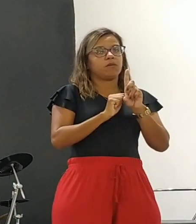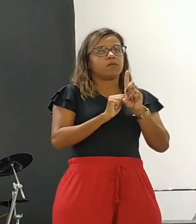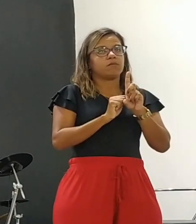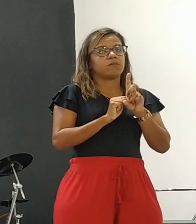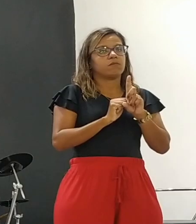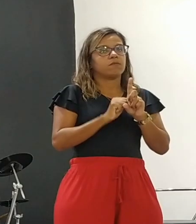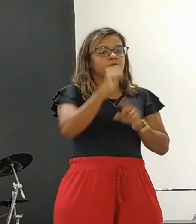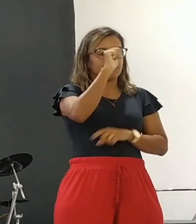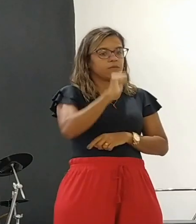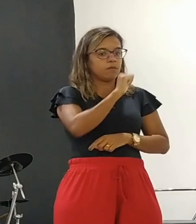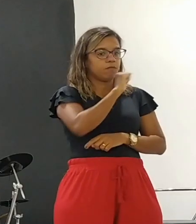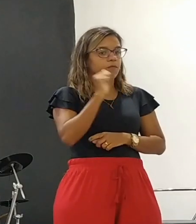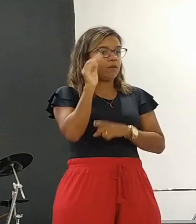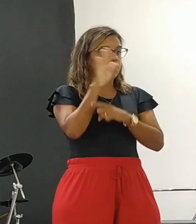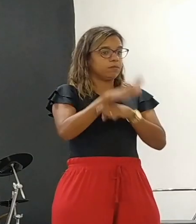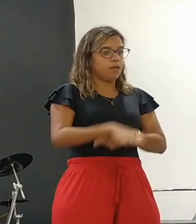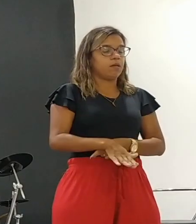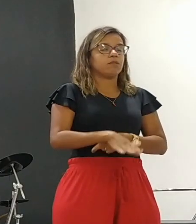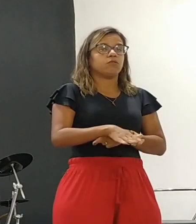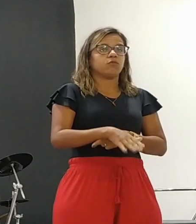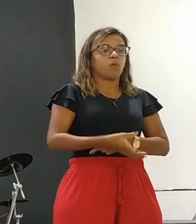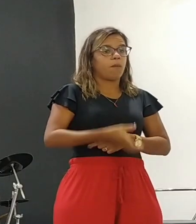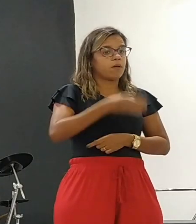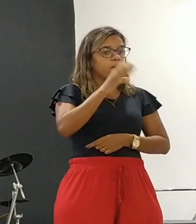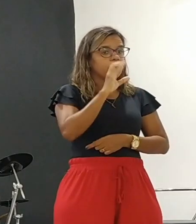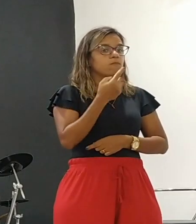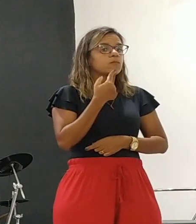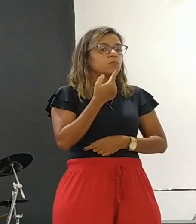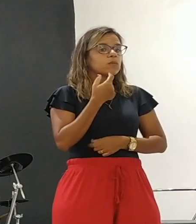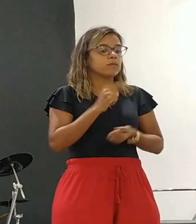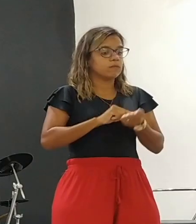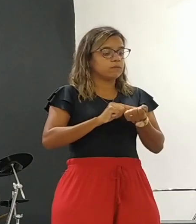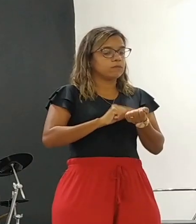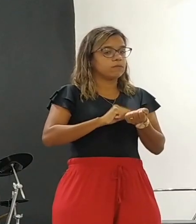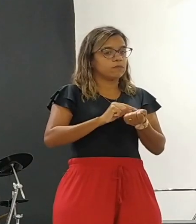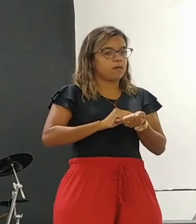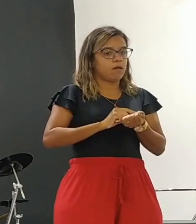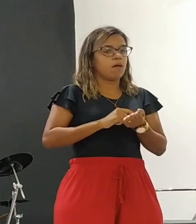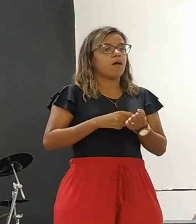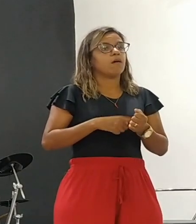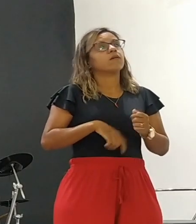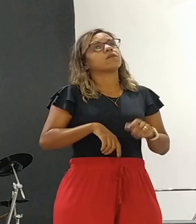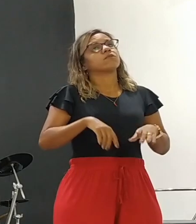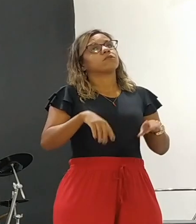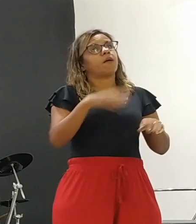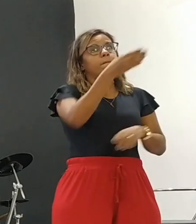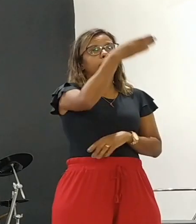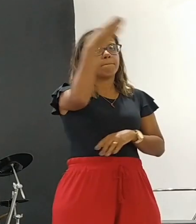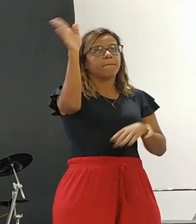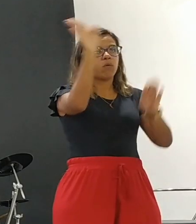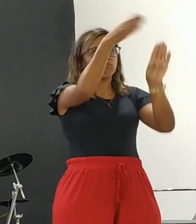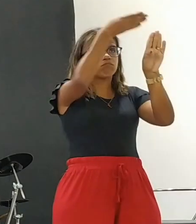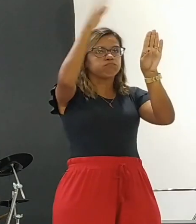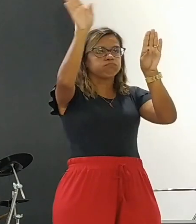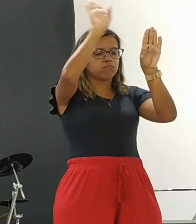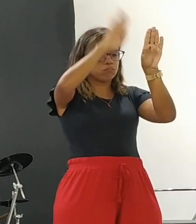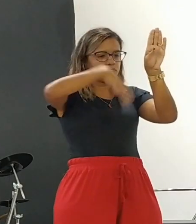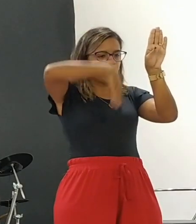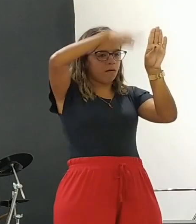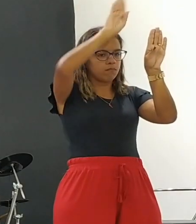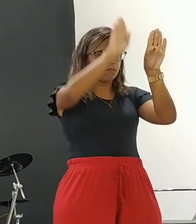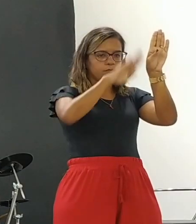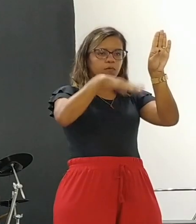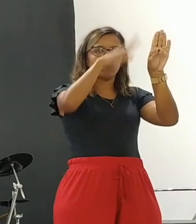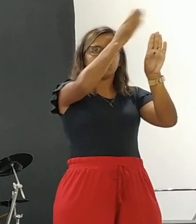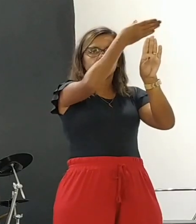tarde, e tomarão do sangue, e pô-lo em ambas as ombreiras e na verga